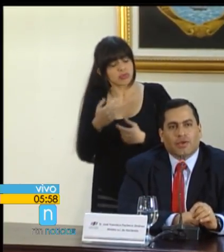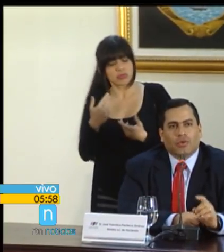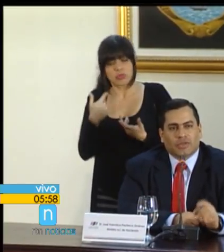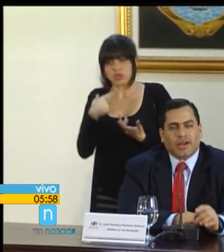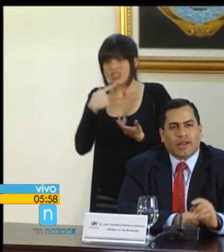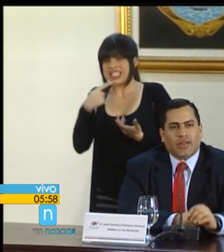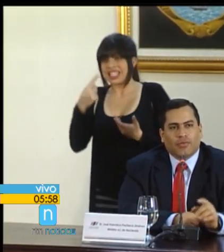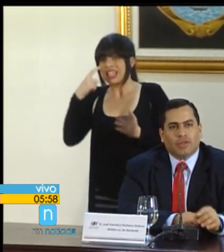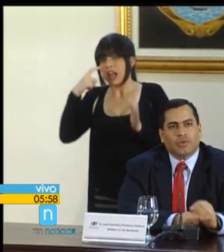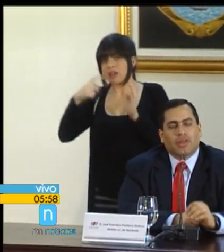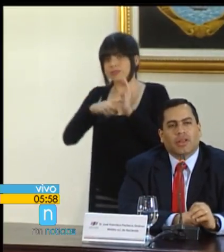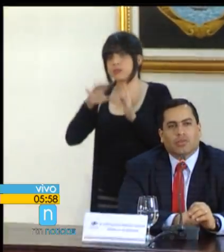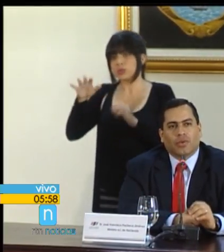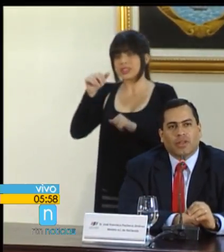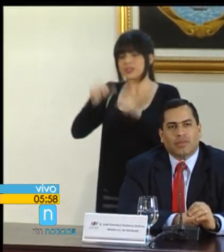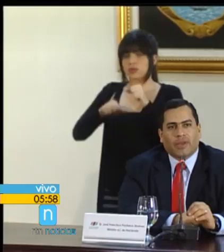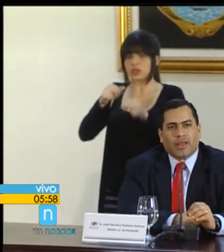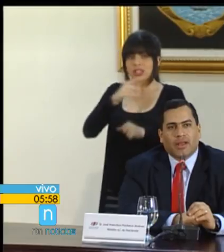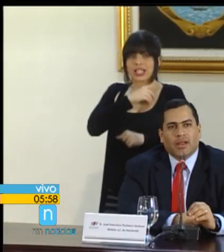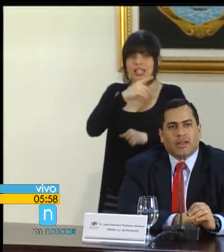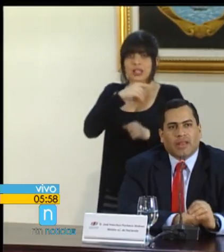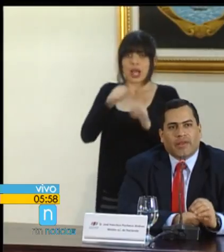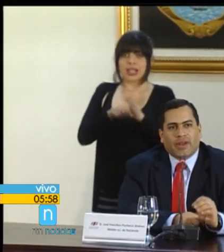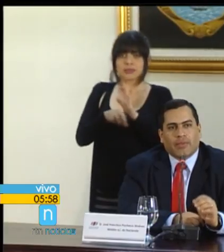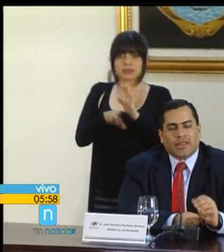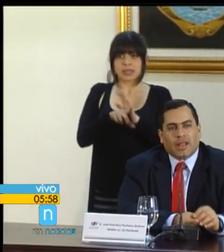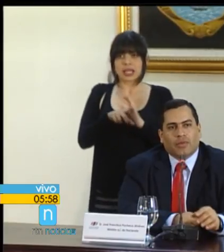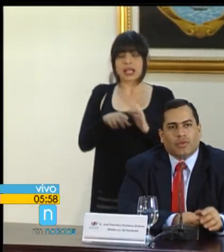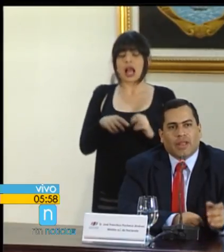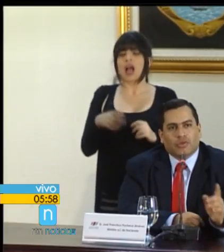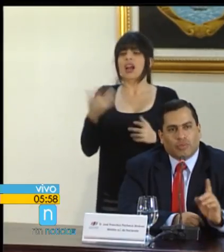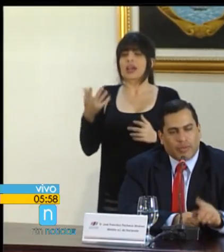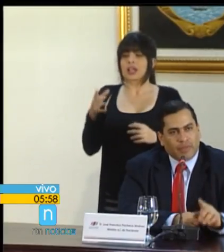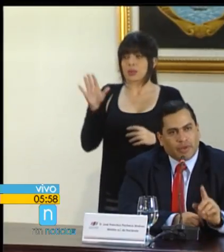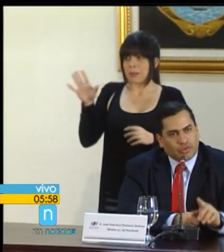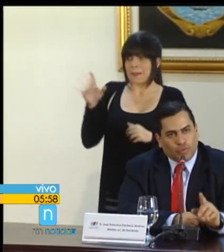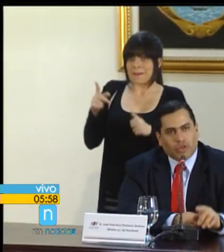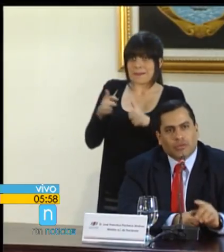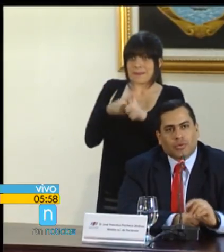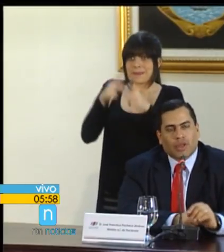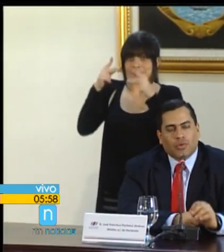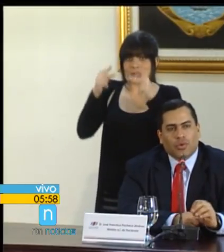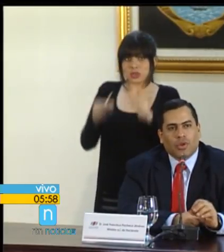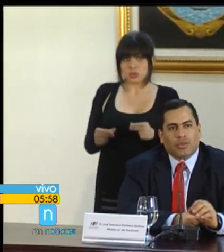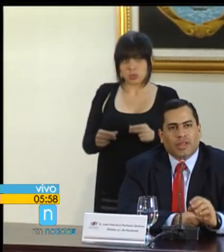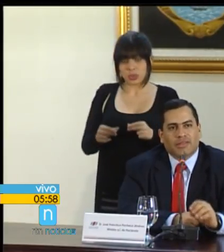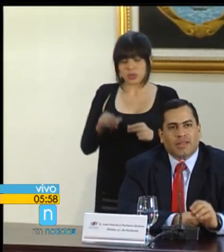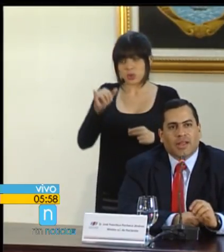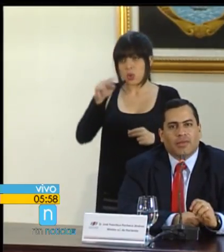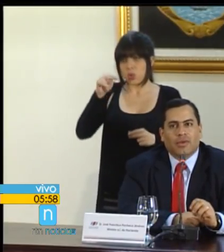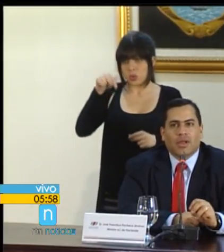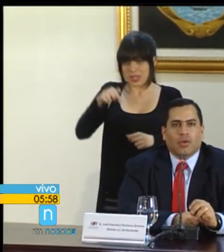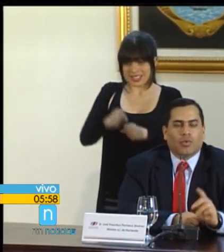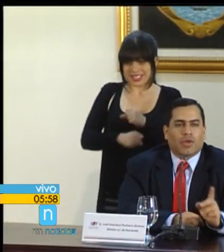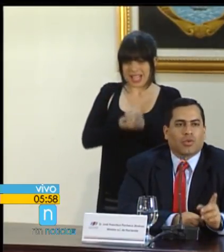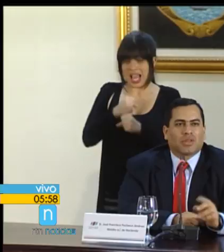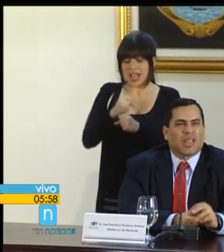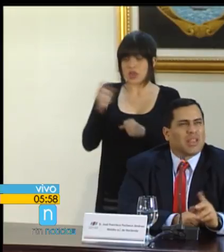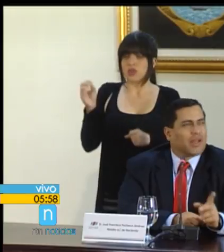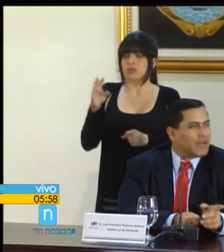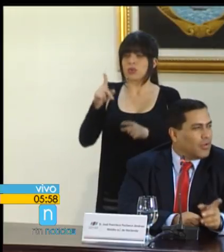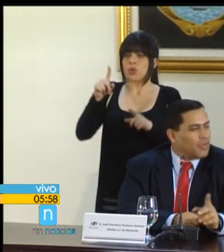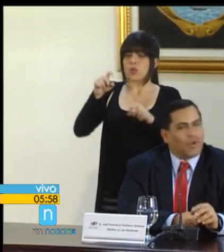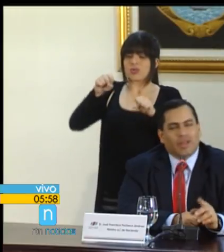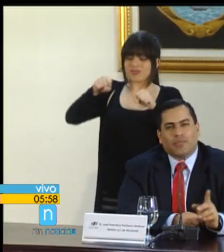es reconocer el esfuerzo del directorio de la Asamblea de haber mandado en su primer presupuesto, en junio de este año, un recorte